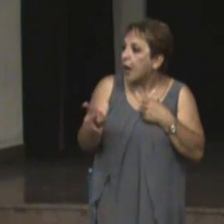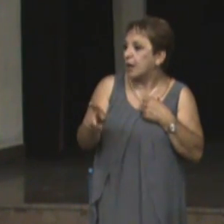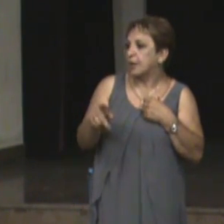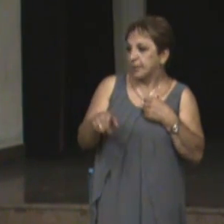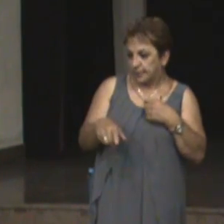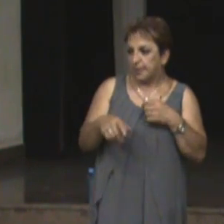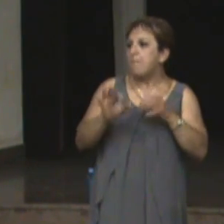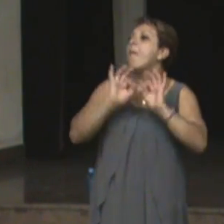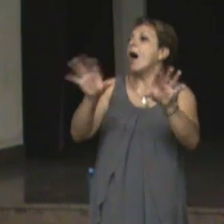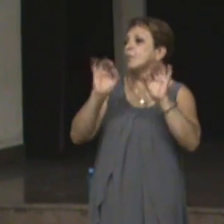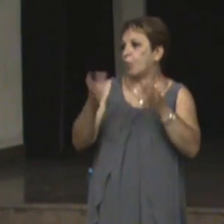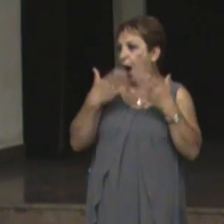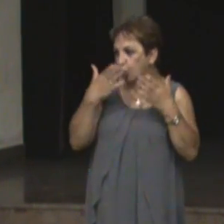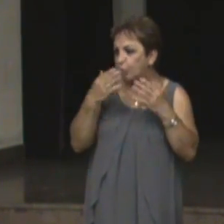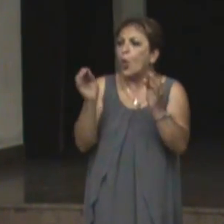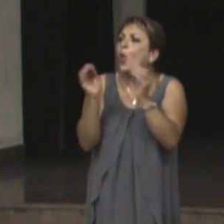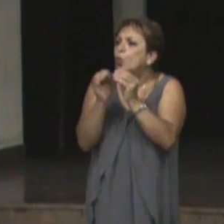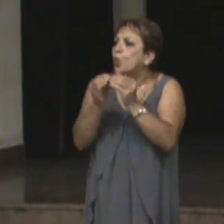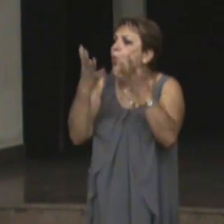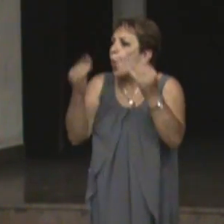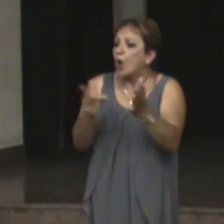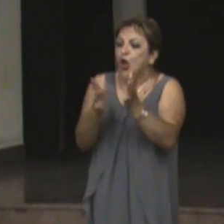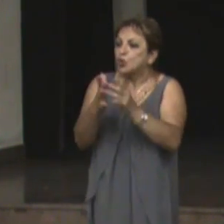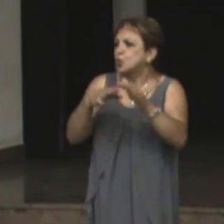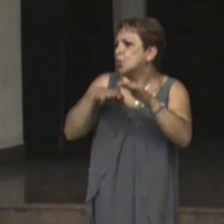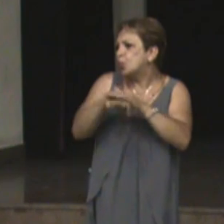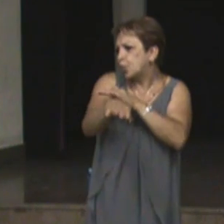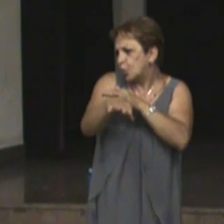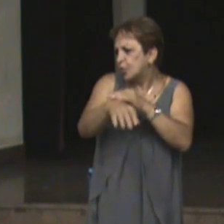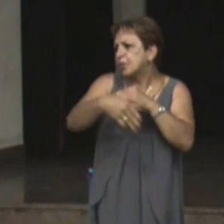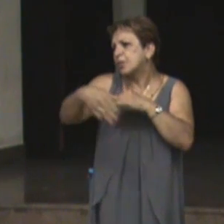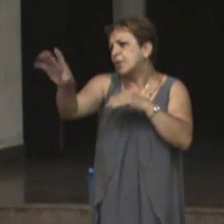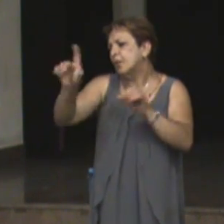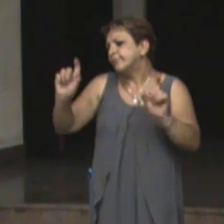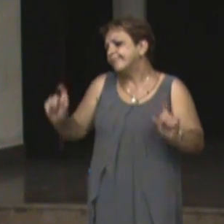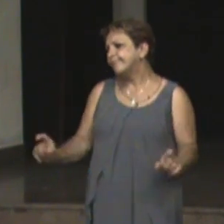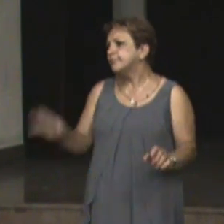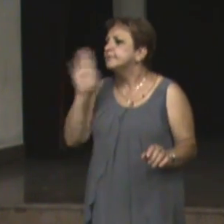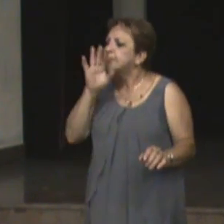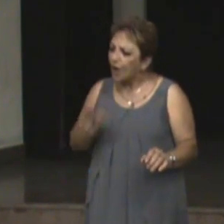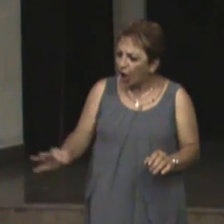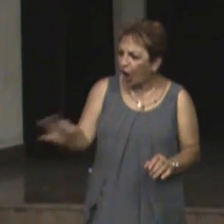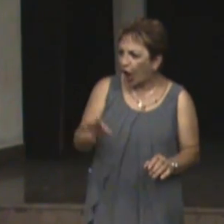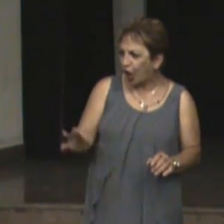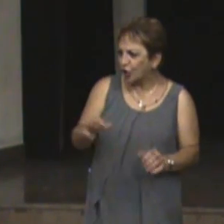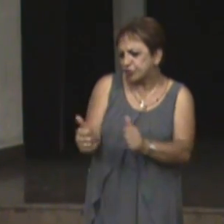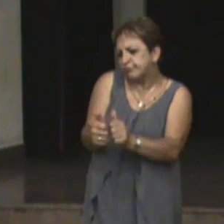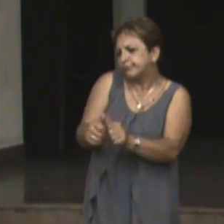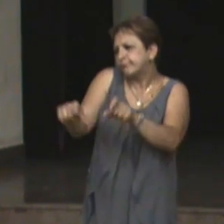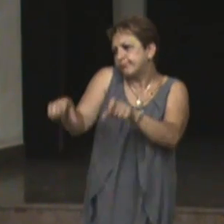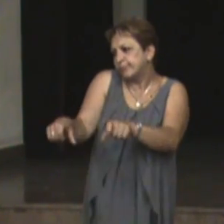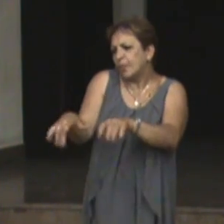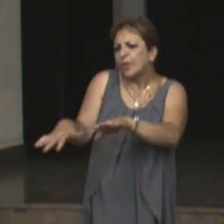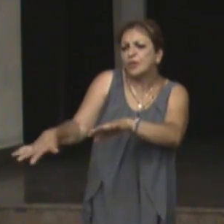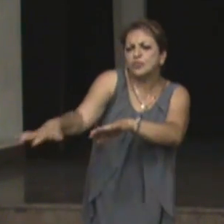Նույն օրը Հիսուս տնից դուրս եկավ և գնաց նստեց լճի եզերքին։ Նրա շուրջը մի